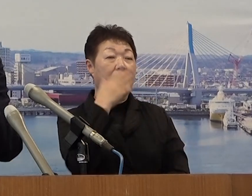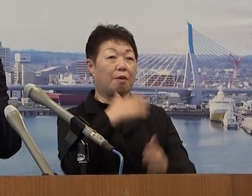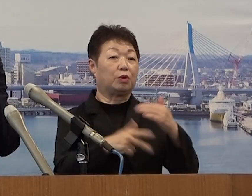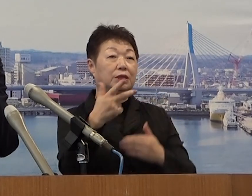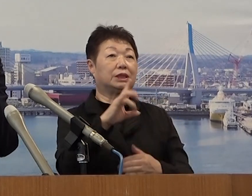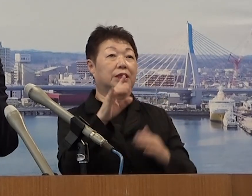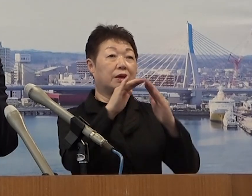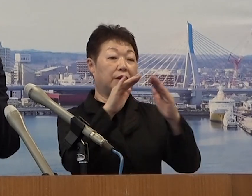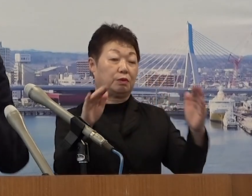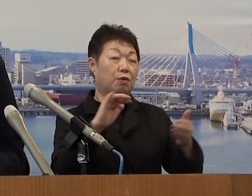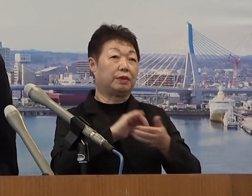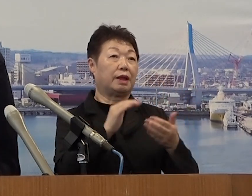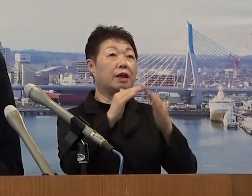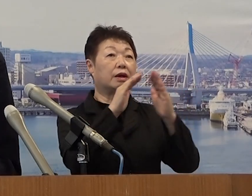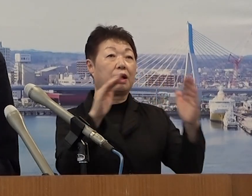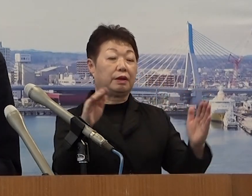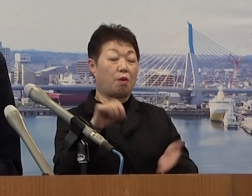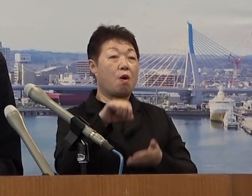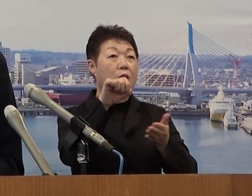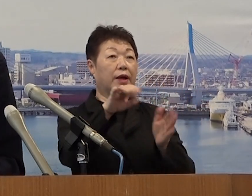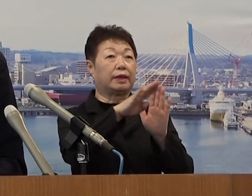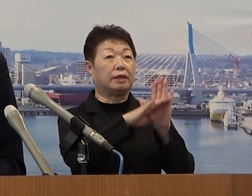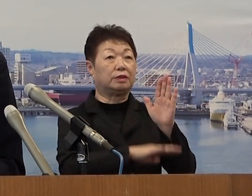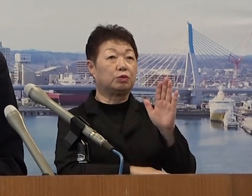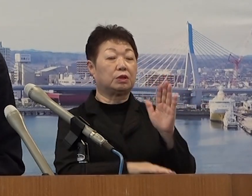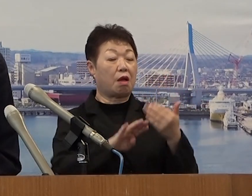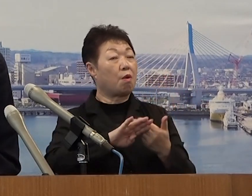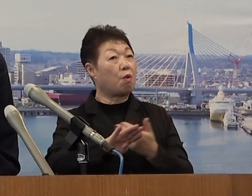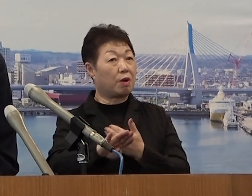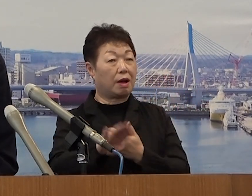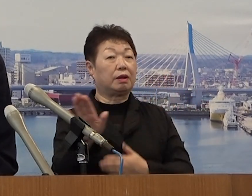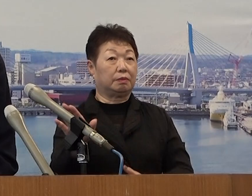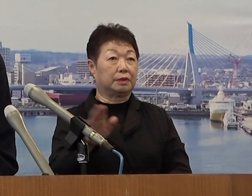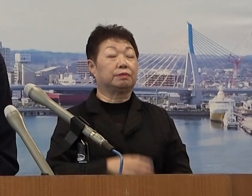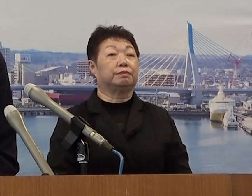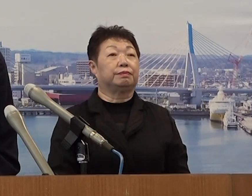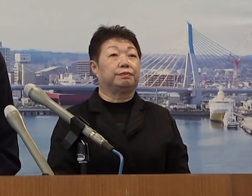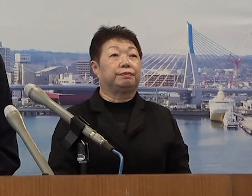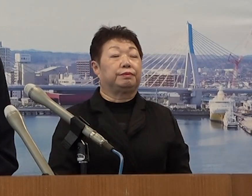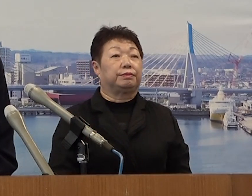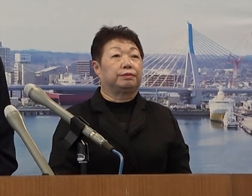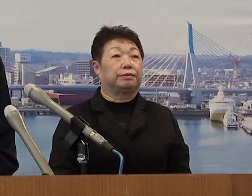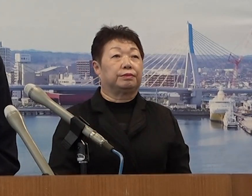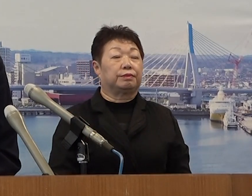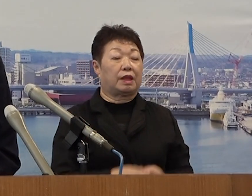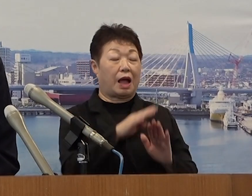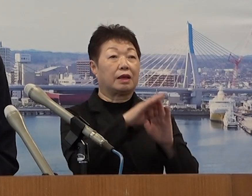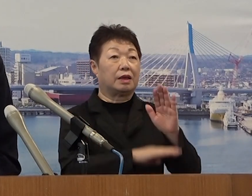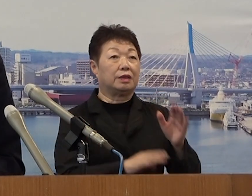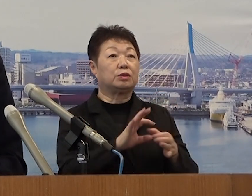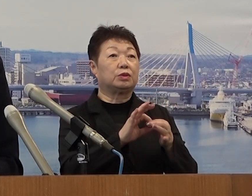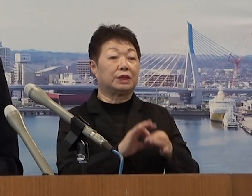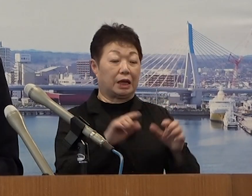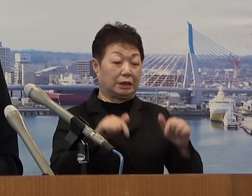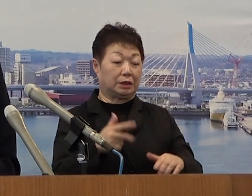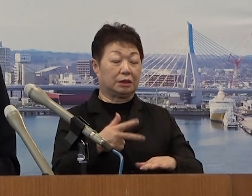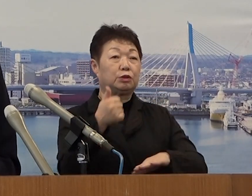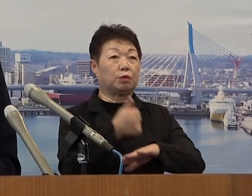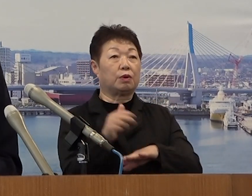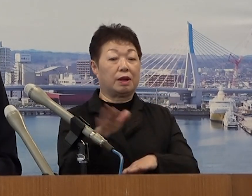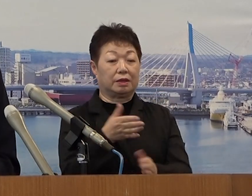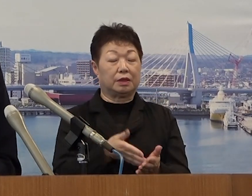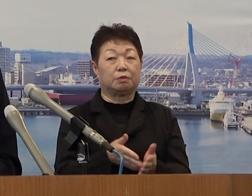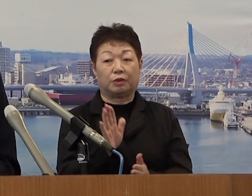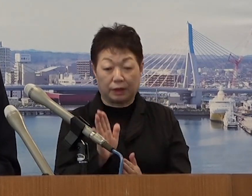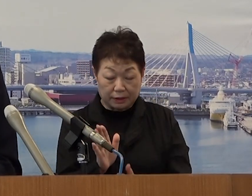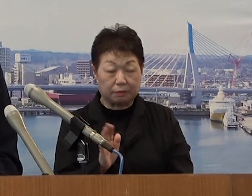市議会定例会提出予定案件について他となっております。それでは案件につきまして西市長よりご説明い